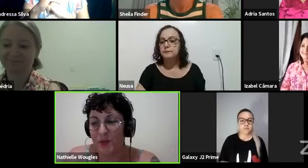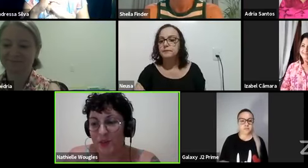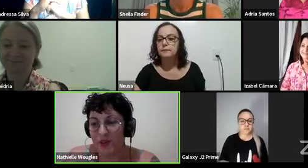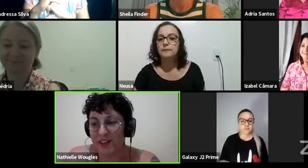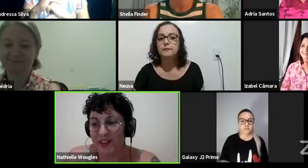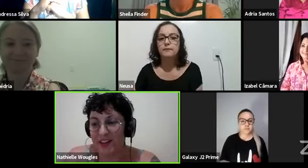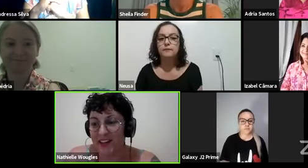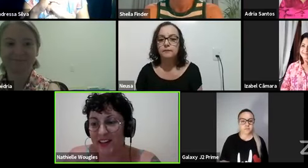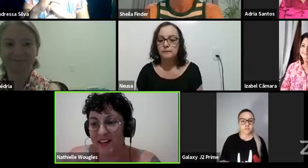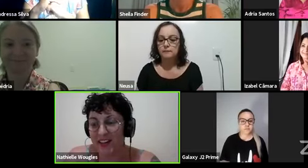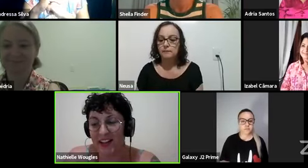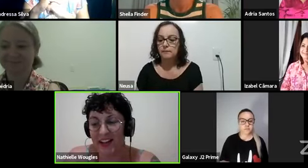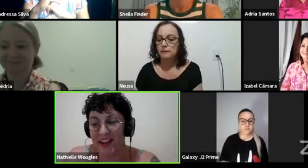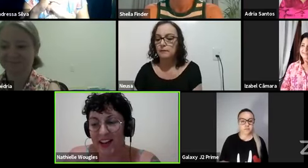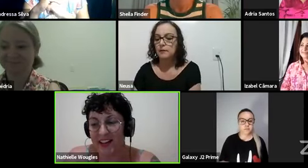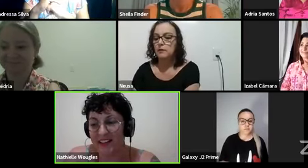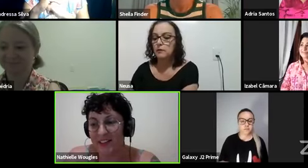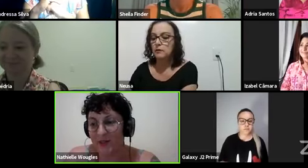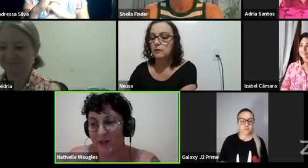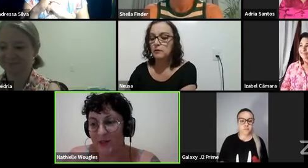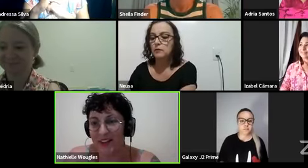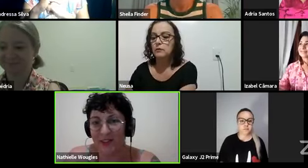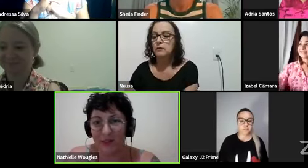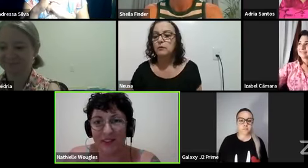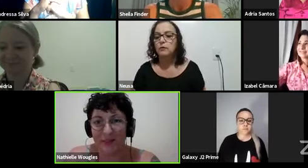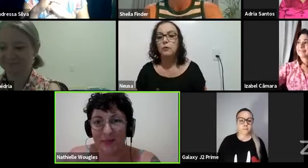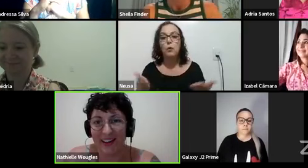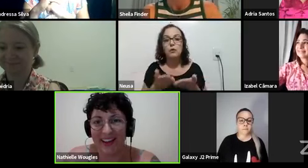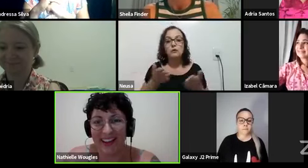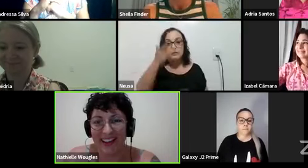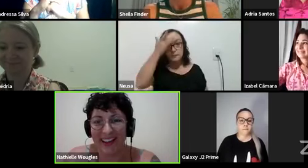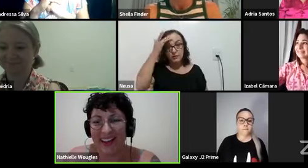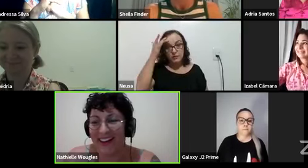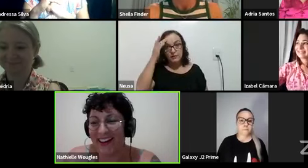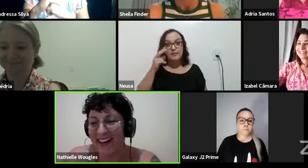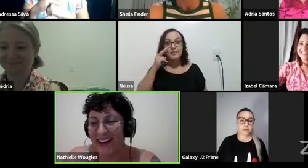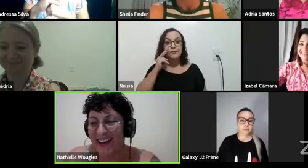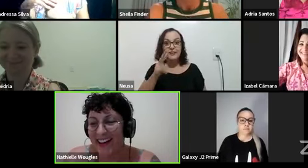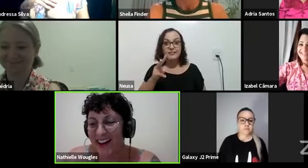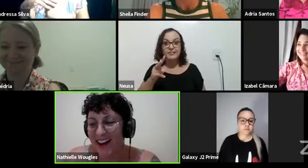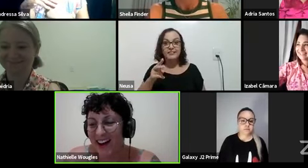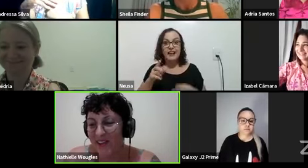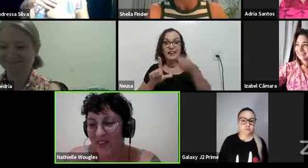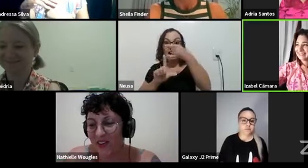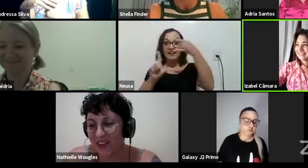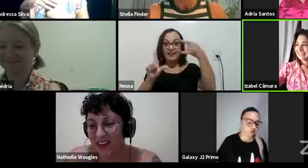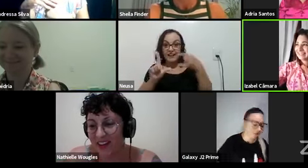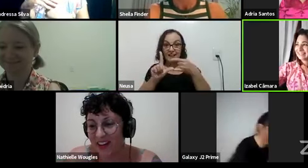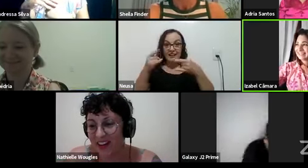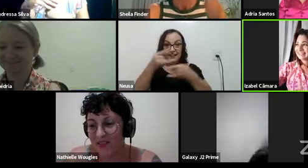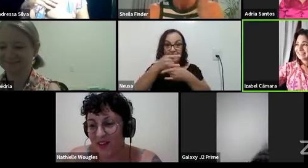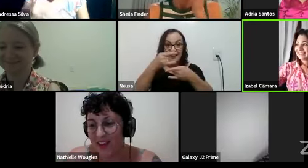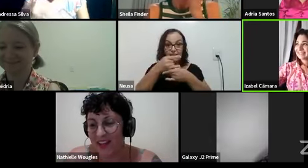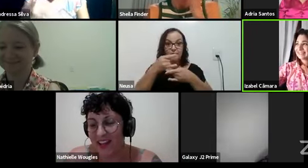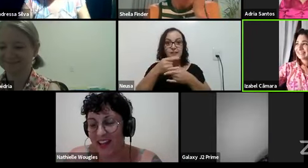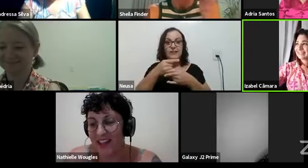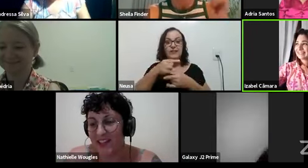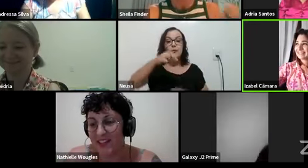Então, hoje o pessoal que está chegando ali na live do Condê, estou olhando por aqui. A